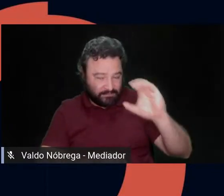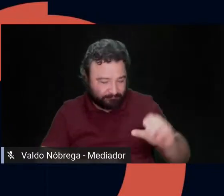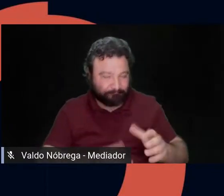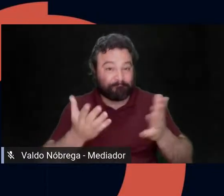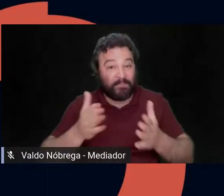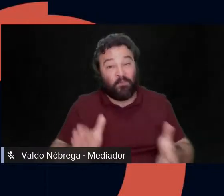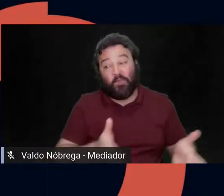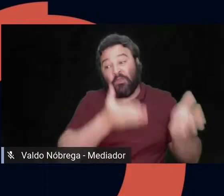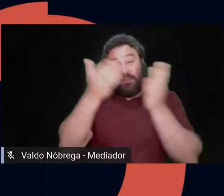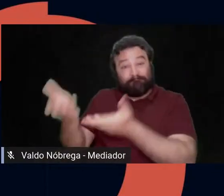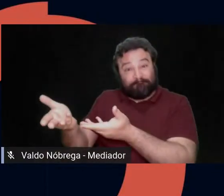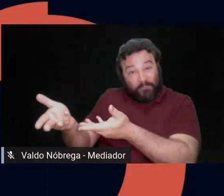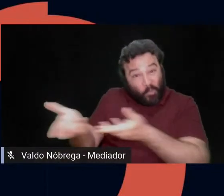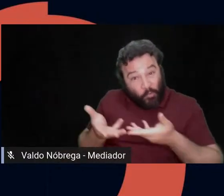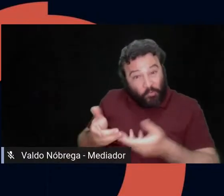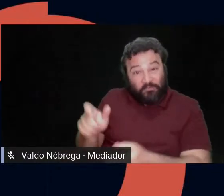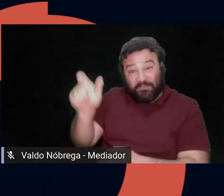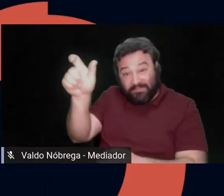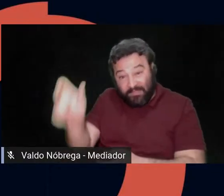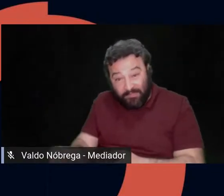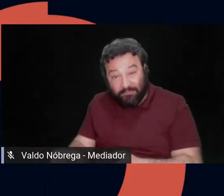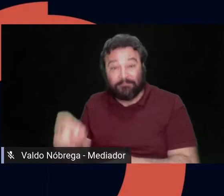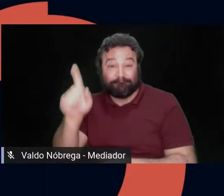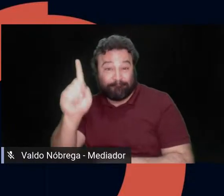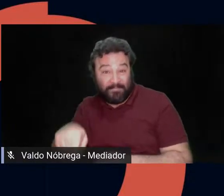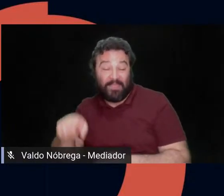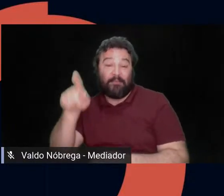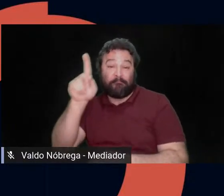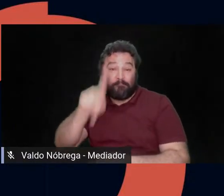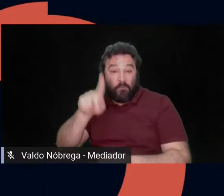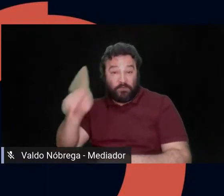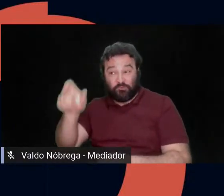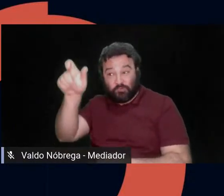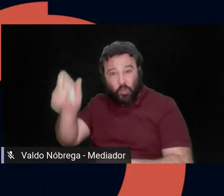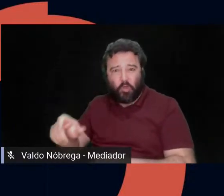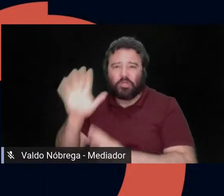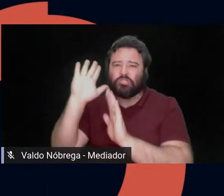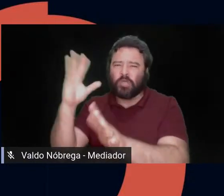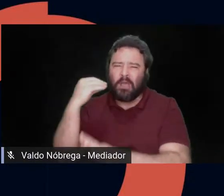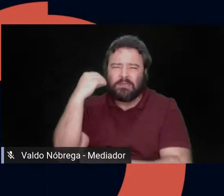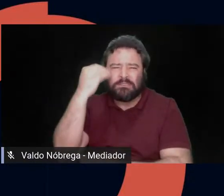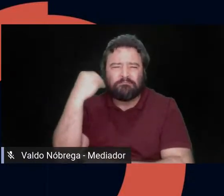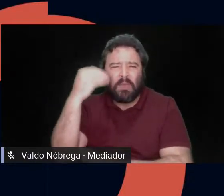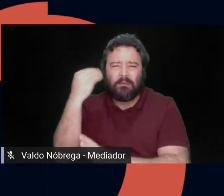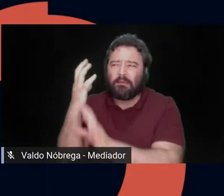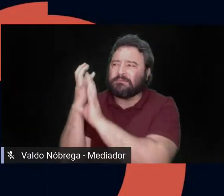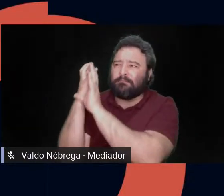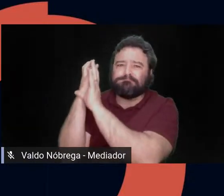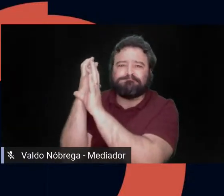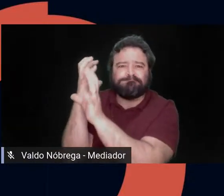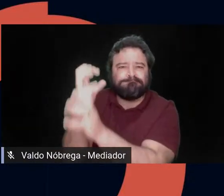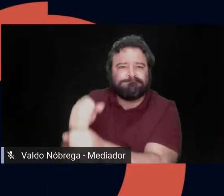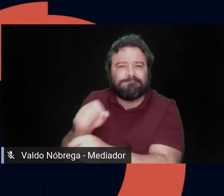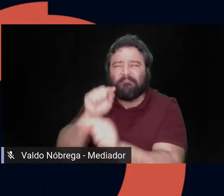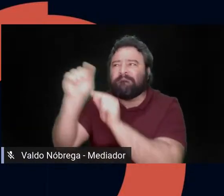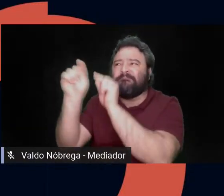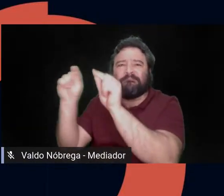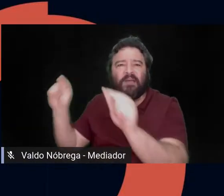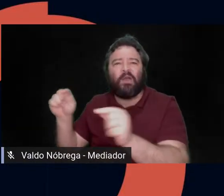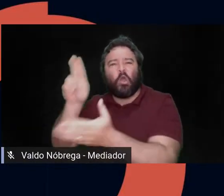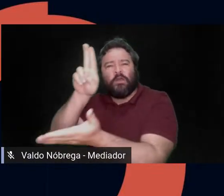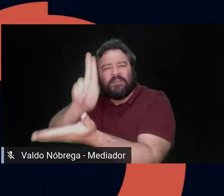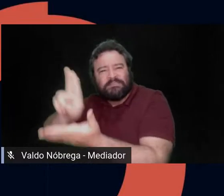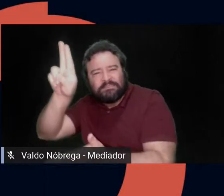professora Raquel sobre essa temática das diretrizes e das bases curriculares nas escolas. Nós vamos agora uma outra